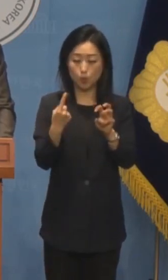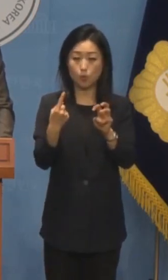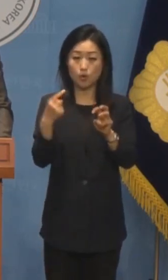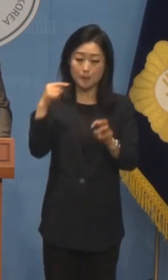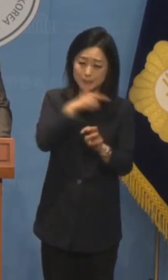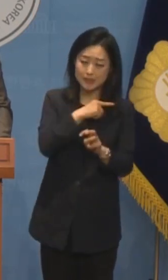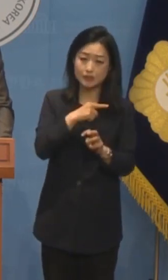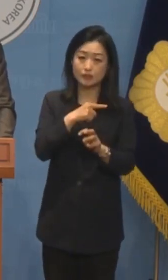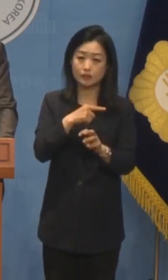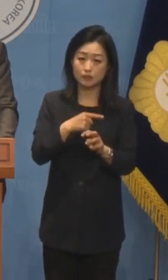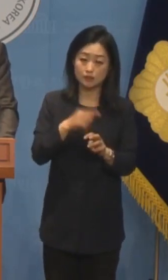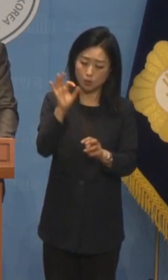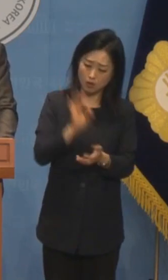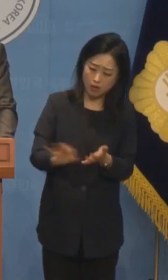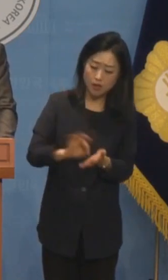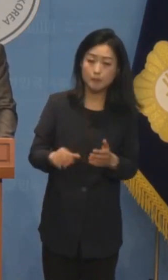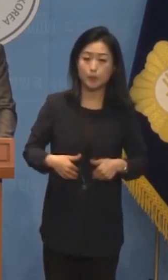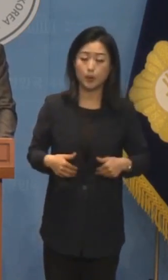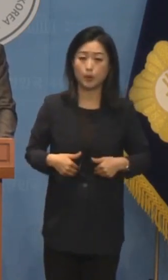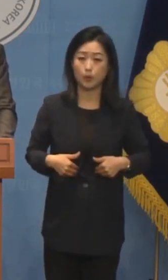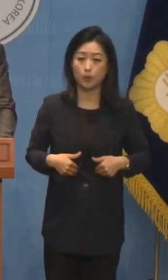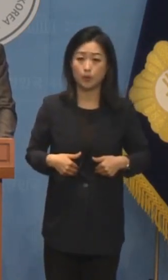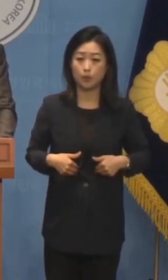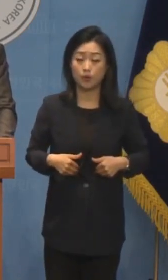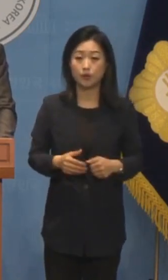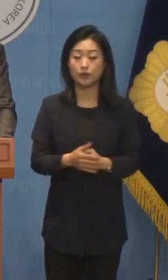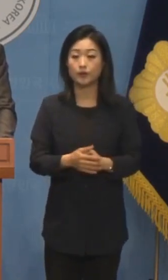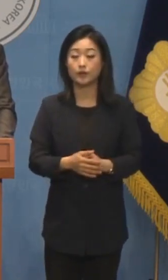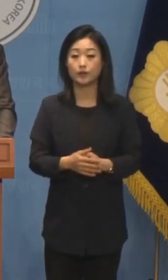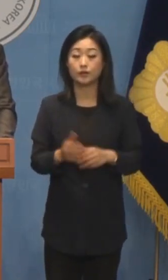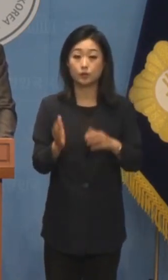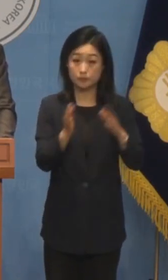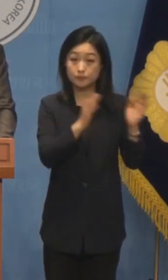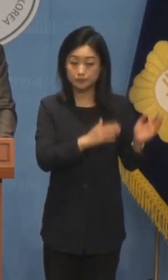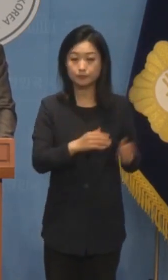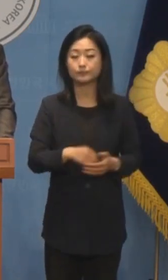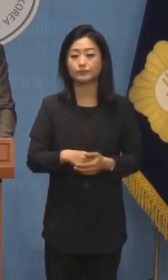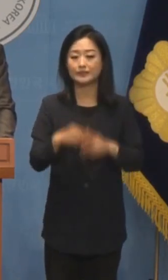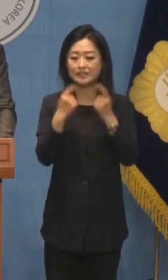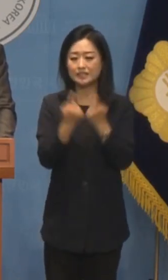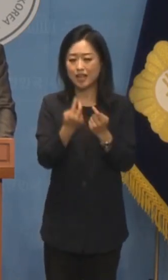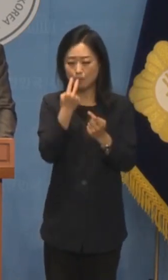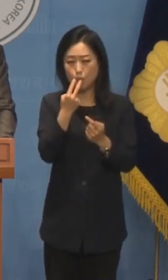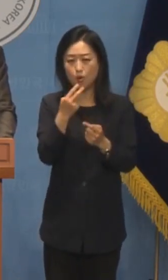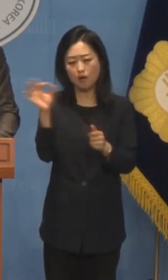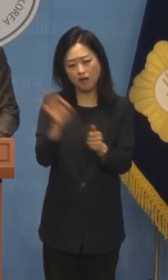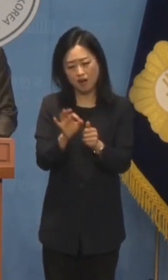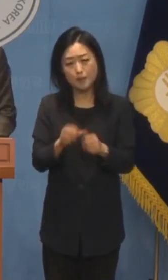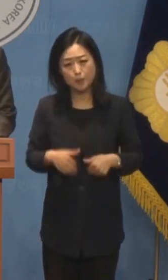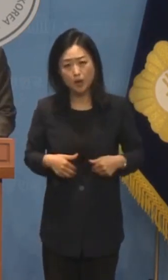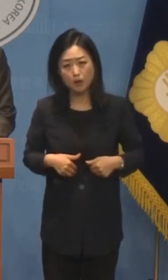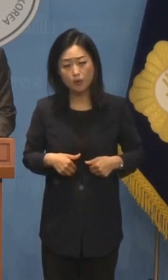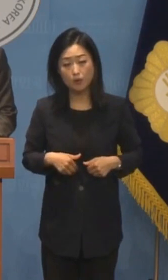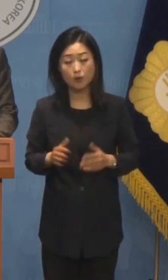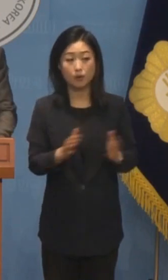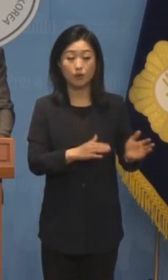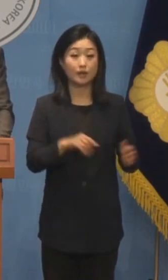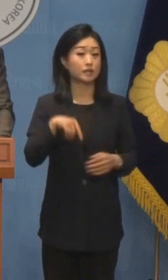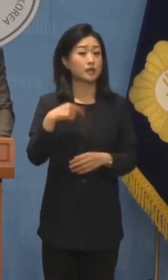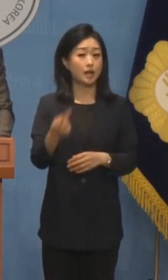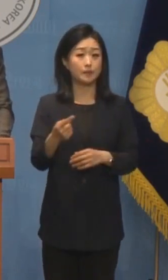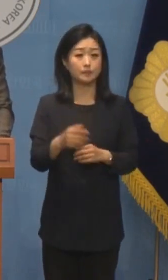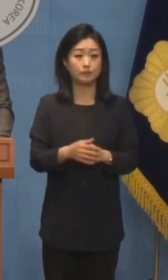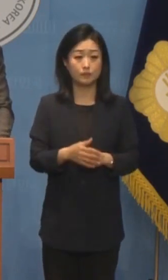빚입니다. 2040년대 고갈되는 사학연금도 있습니다. 또 다른 복병입니다. 평등이라는 미명 아래 다음 세대에 대한